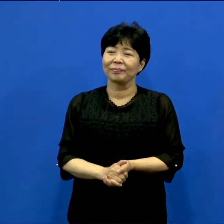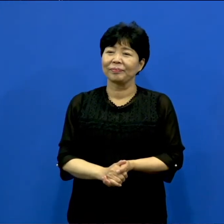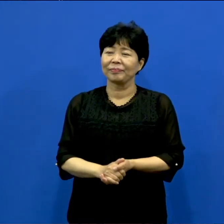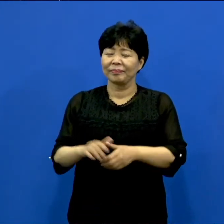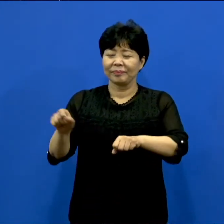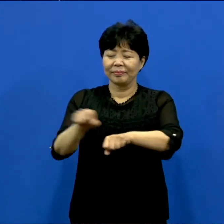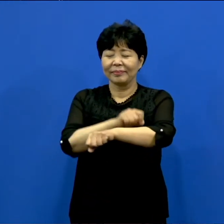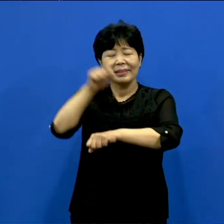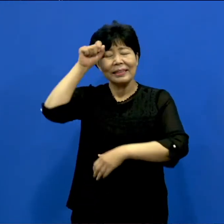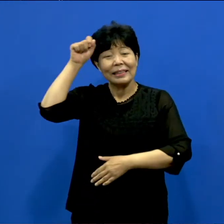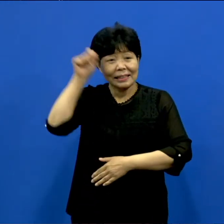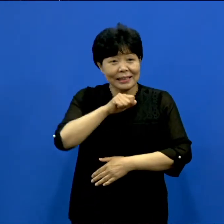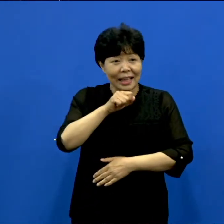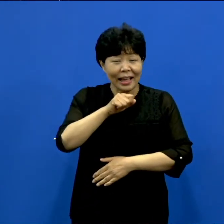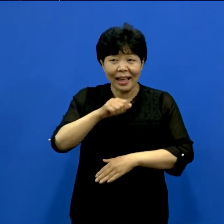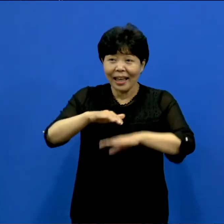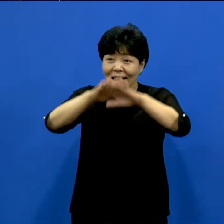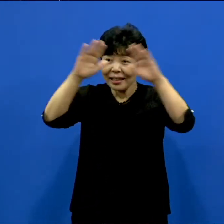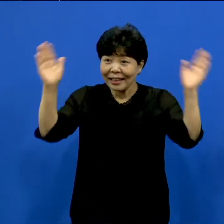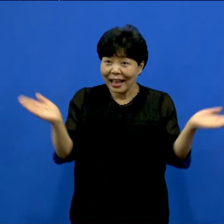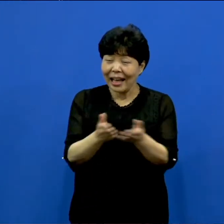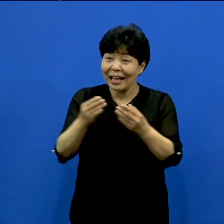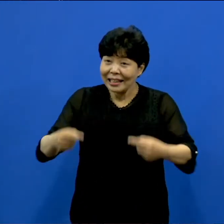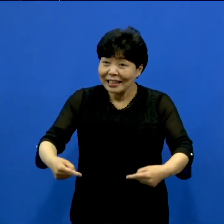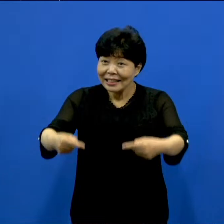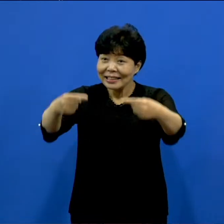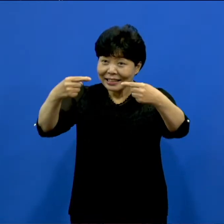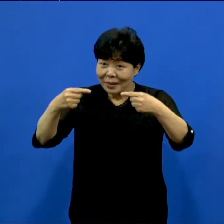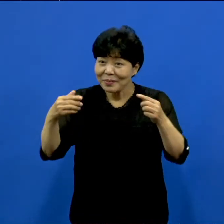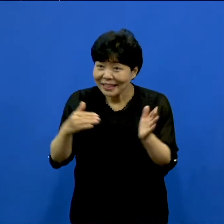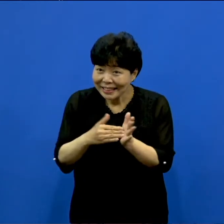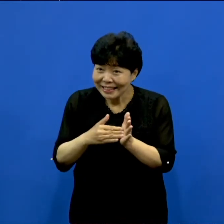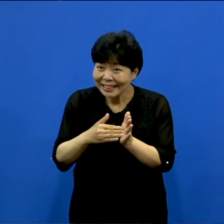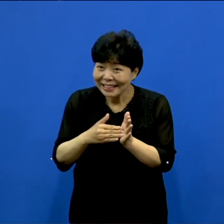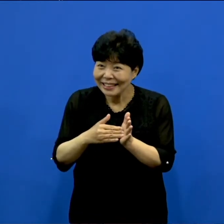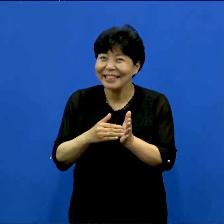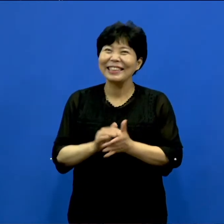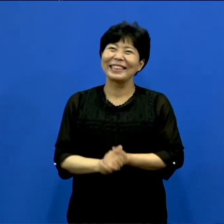특세 여러분들 다 참여하셨?